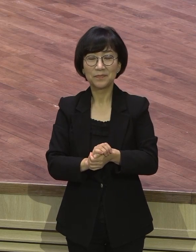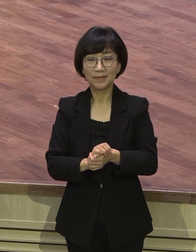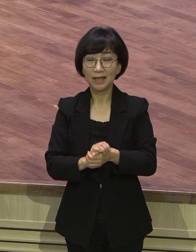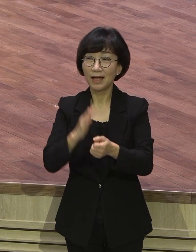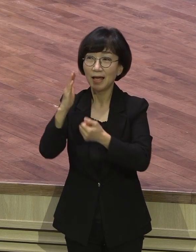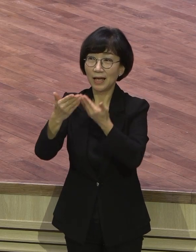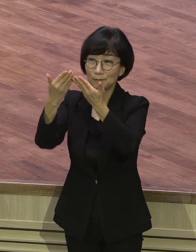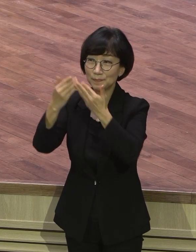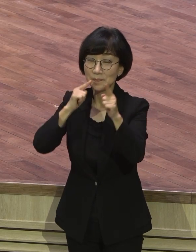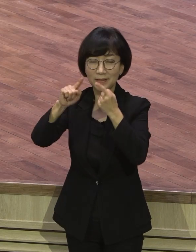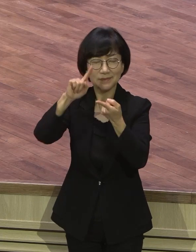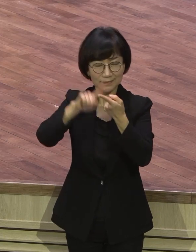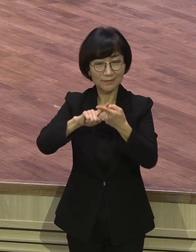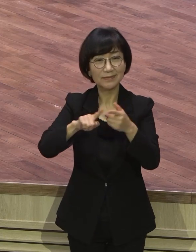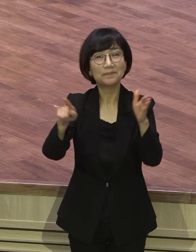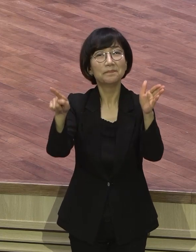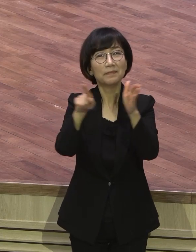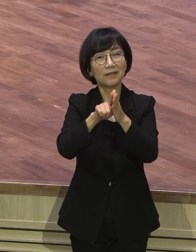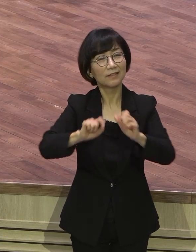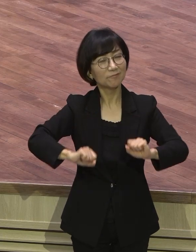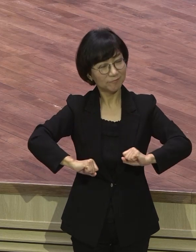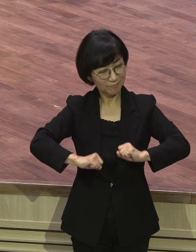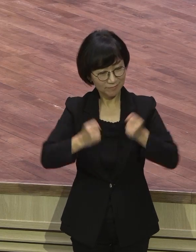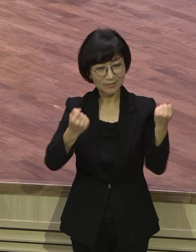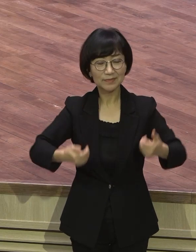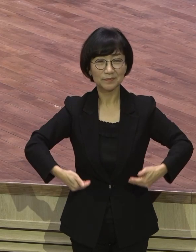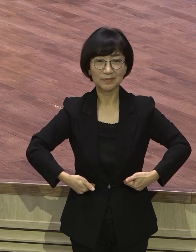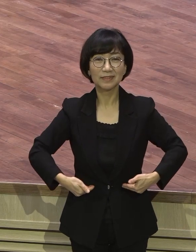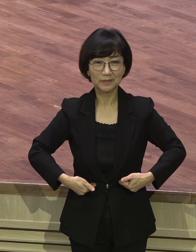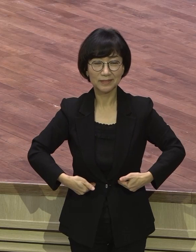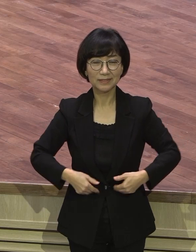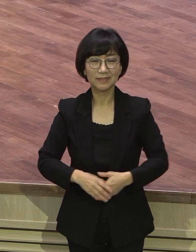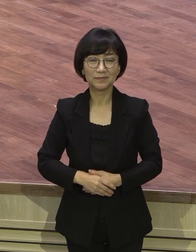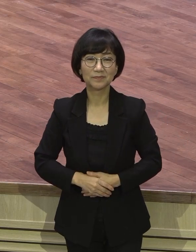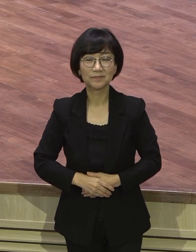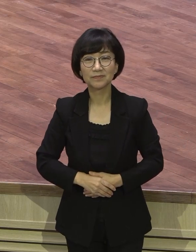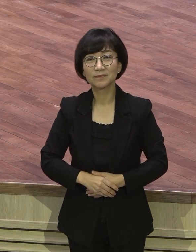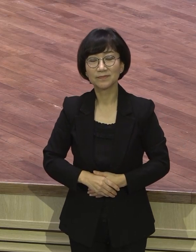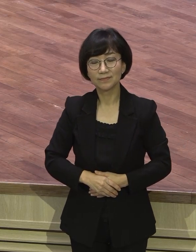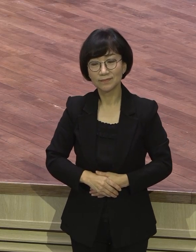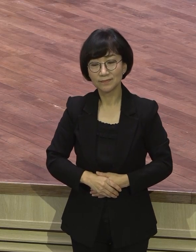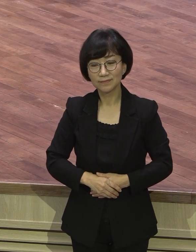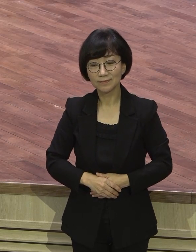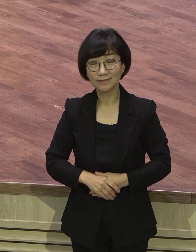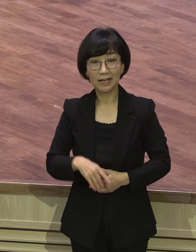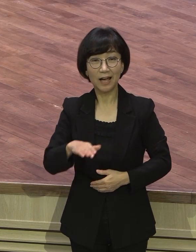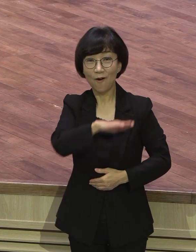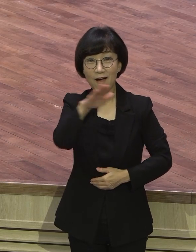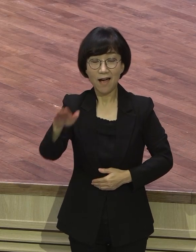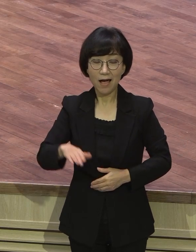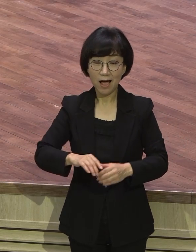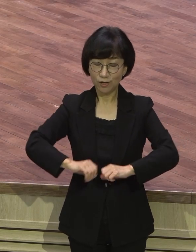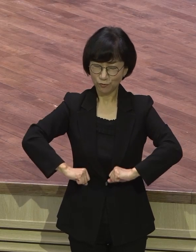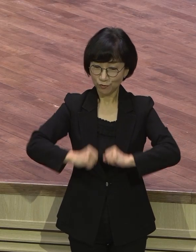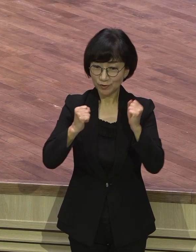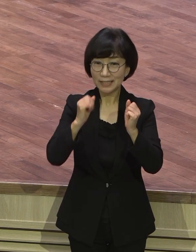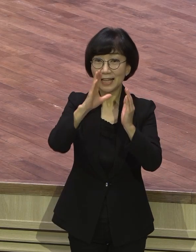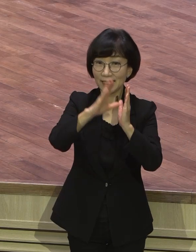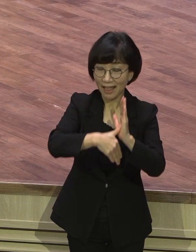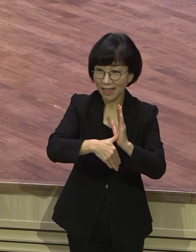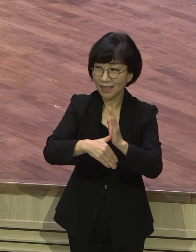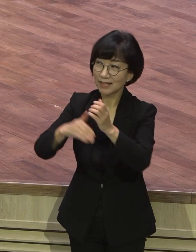말씀 그대로 받으세요. 우리가 하나님의 말씀이 얻어하는 대로 그냥 순종하면 하나님께서는 우리를 말씀